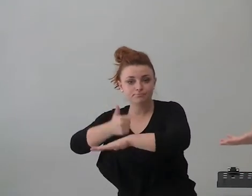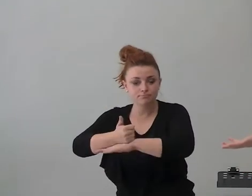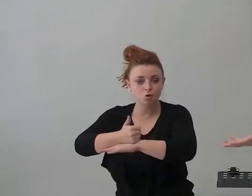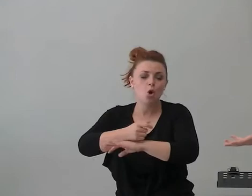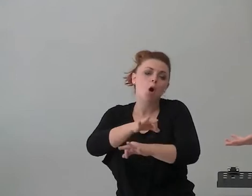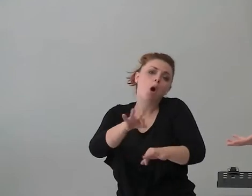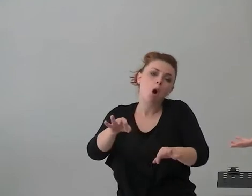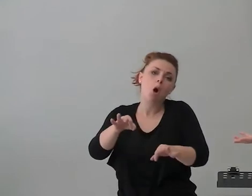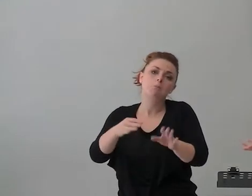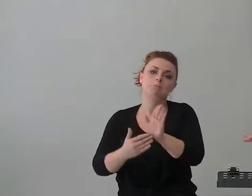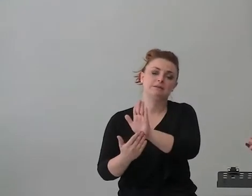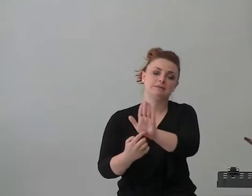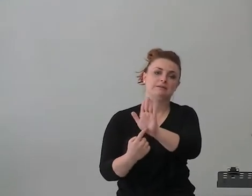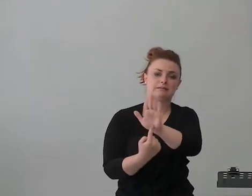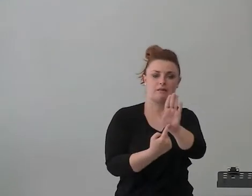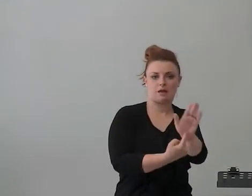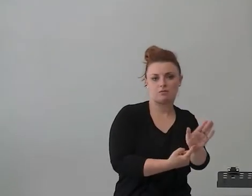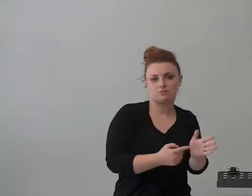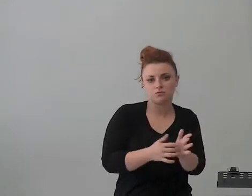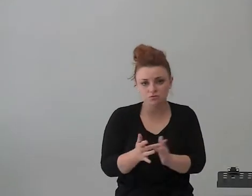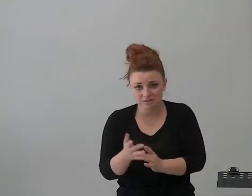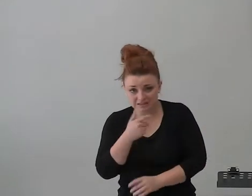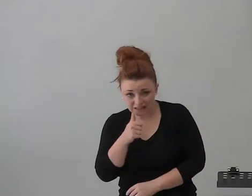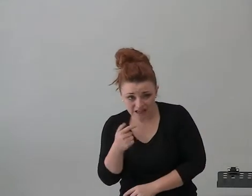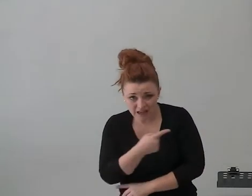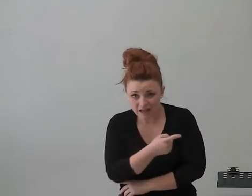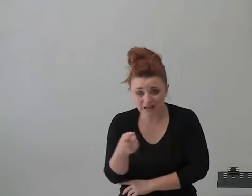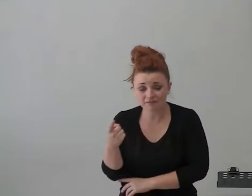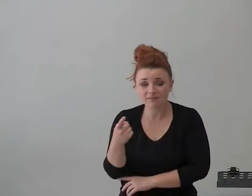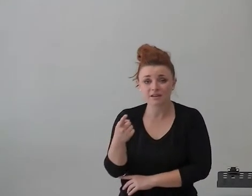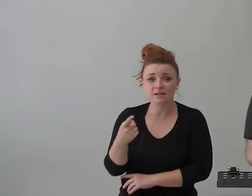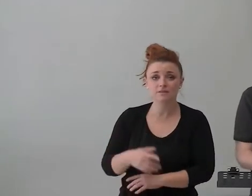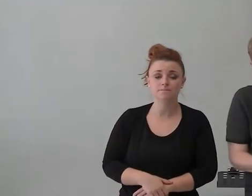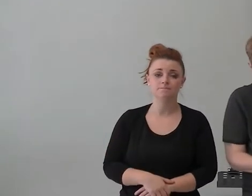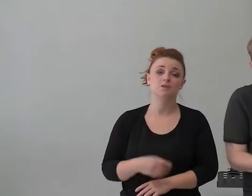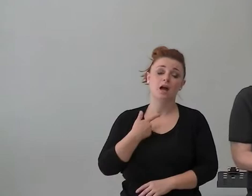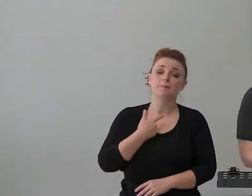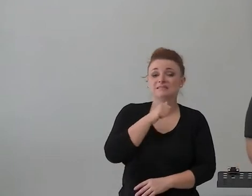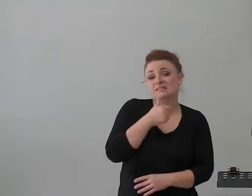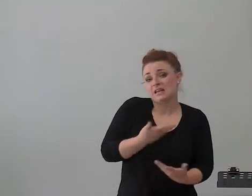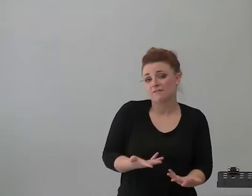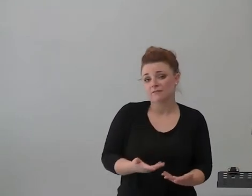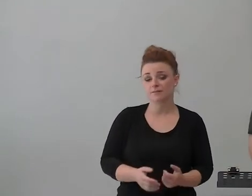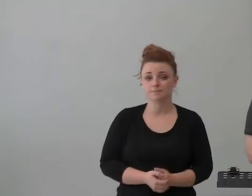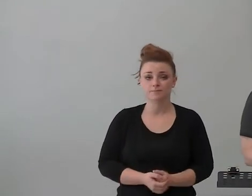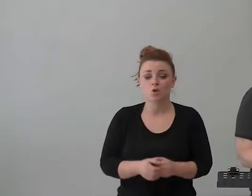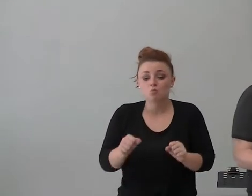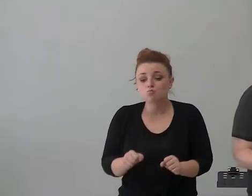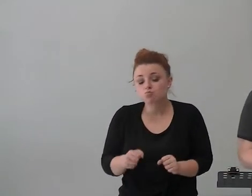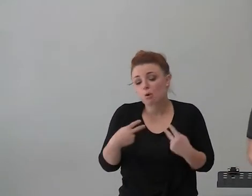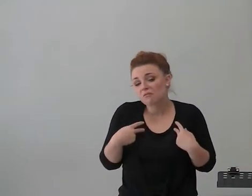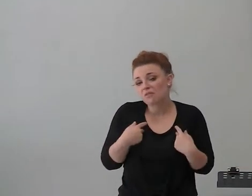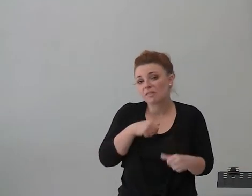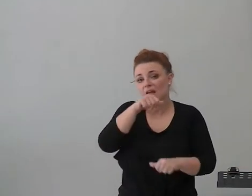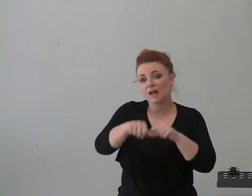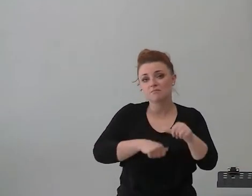Gesù, dicendo: voi come me avete bisogno di Gesù. Può cambiare la tua vita come sta